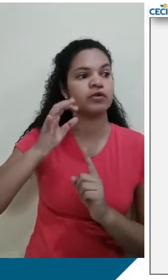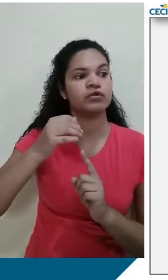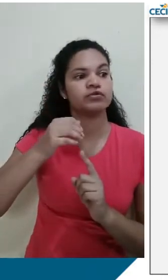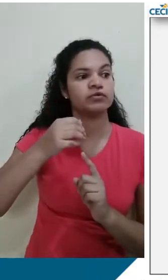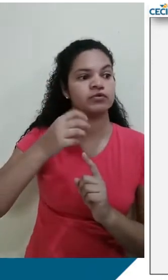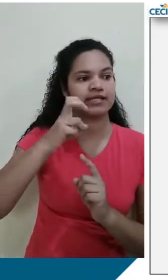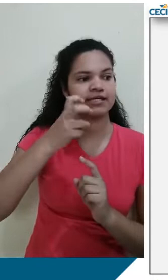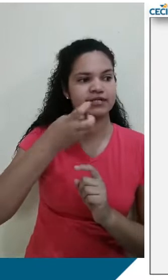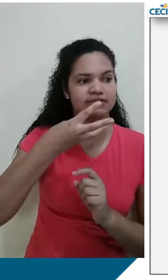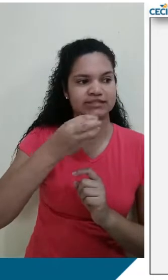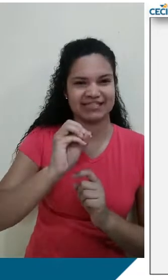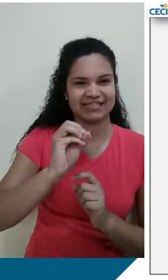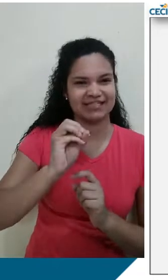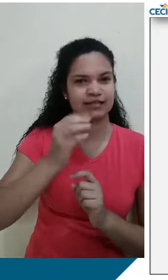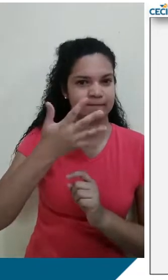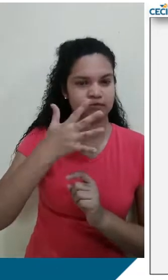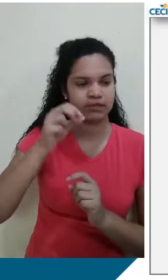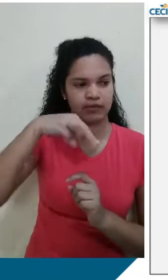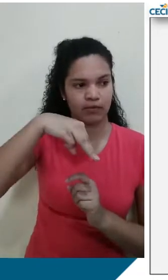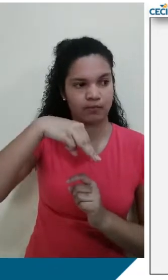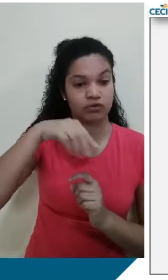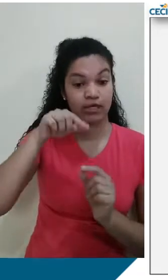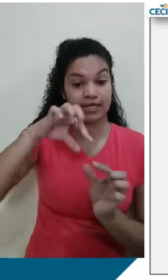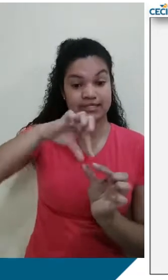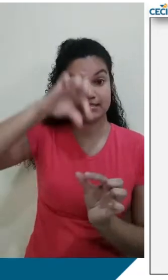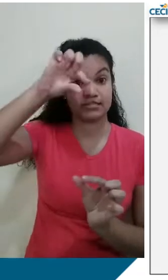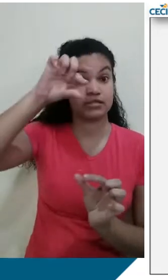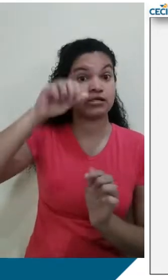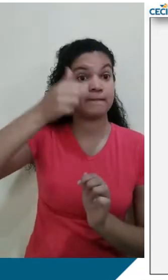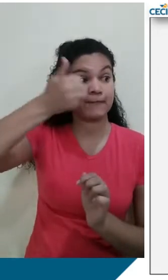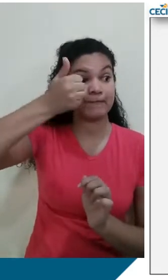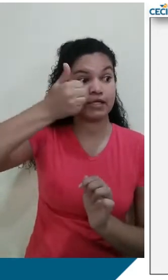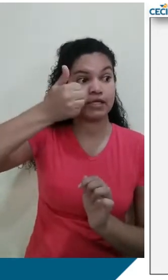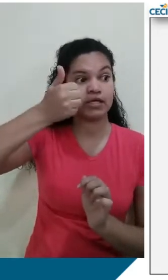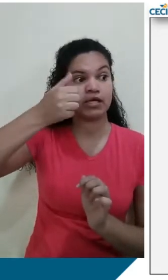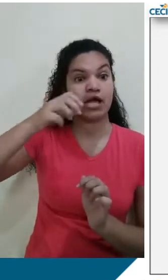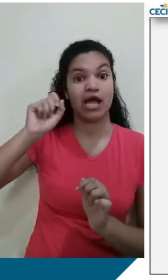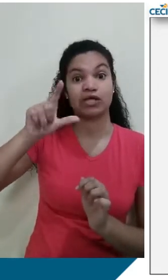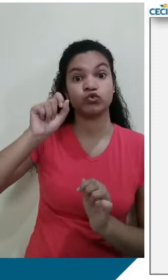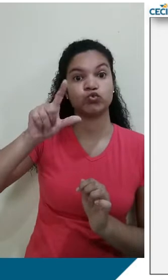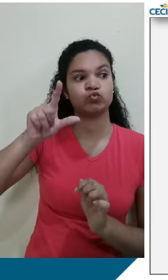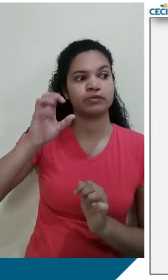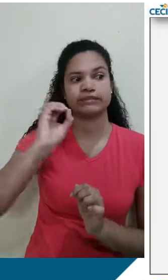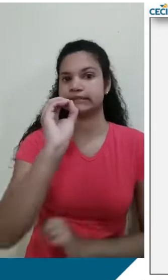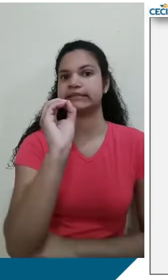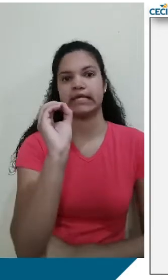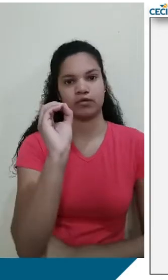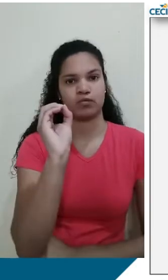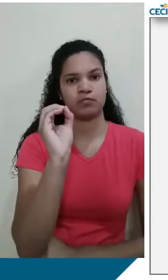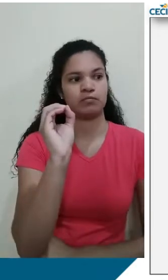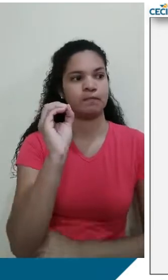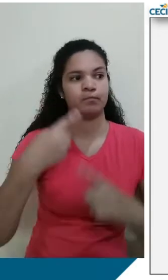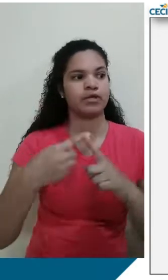dos 530 nanômetros. Nessa faixa, a ativação do pigmento azul seria 0, já